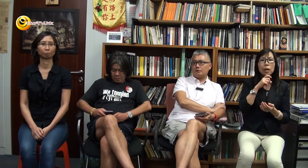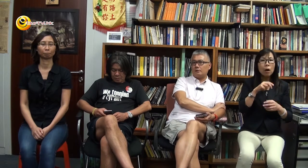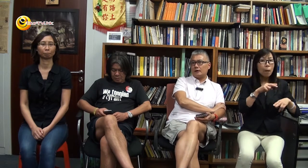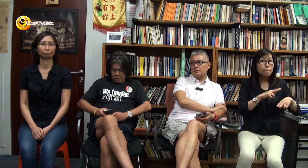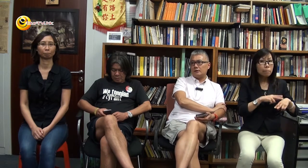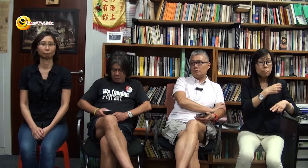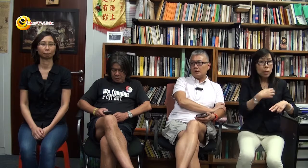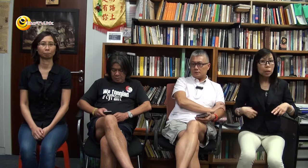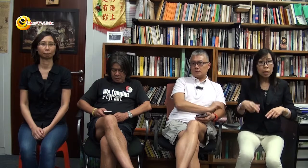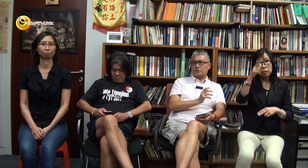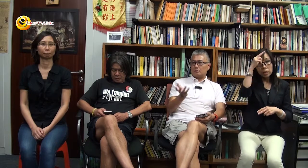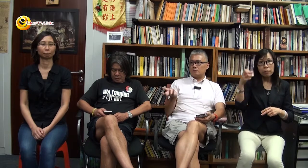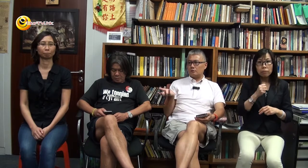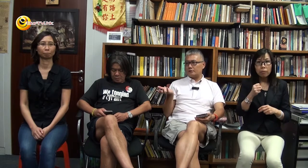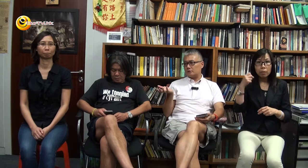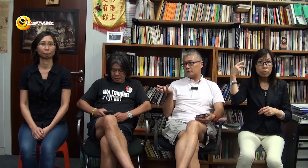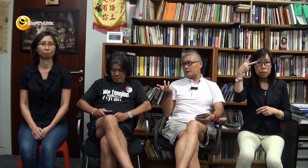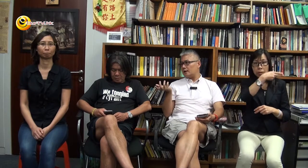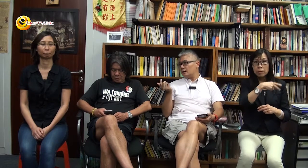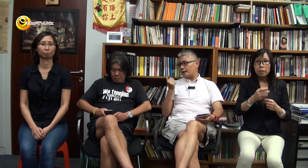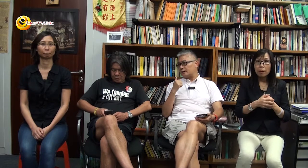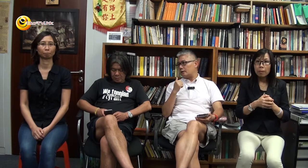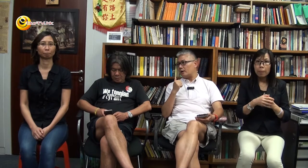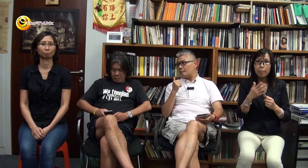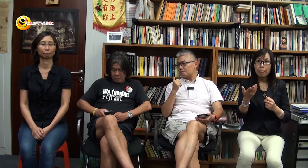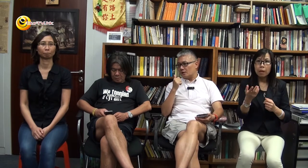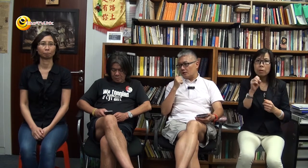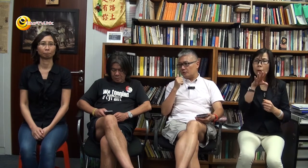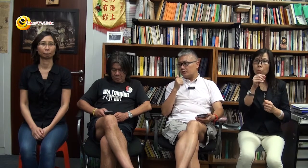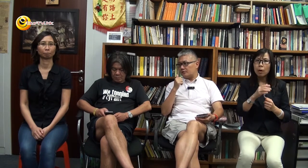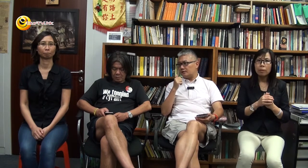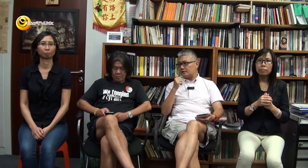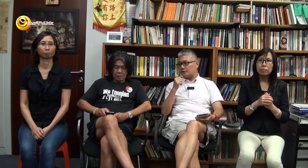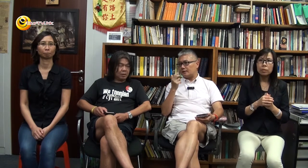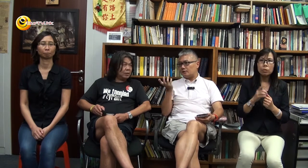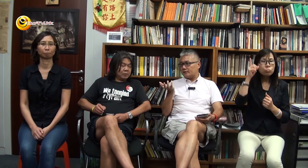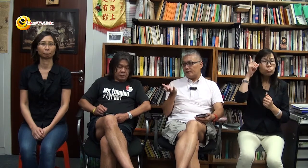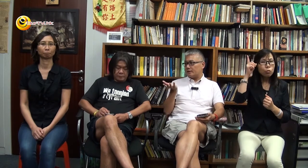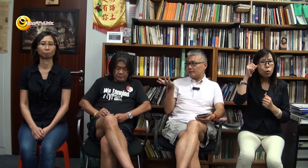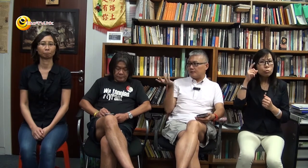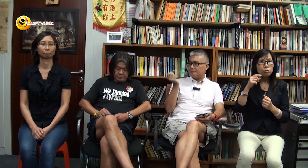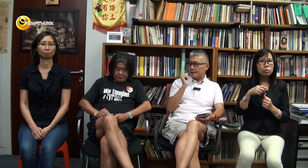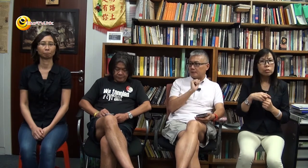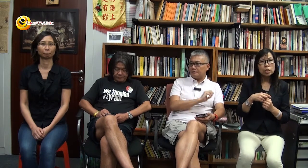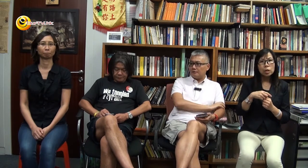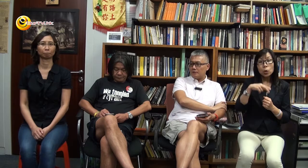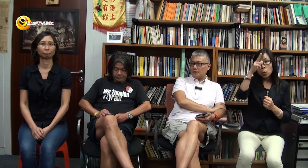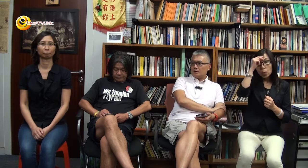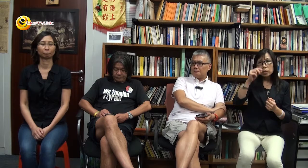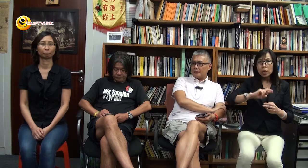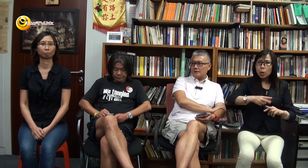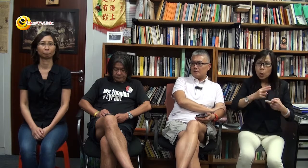京政府走漏眼咧。結果咧就用成即係其實你話，如果上次政改甩碌咧，其實可能今次北京政